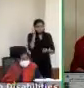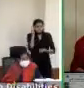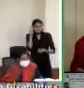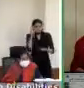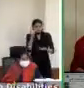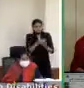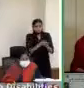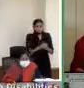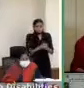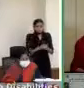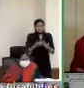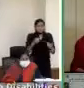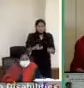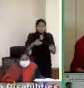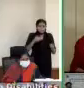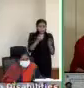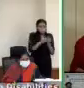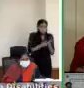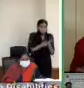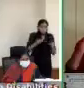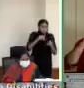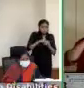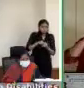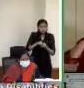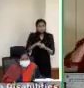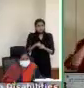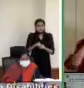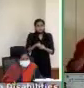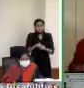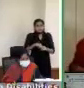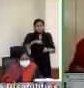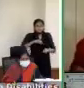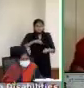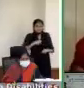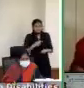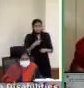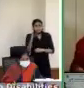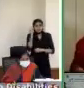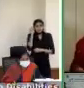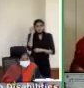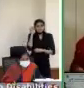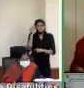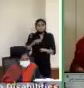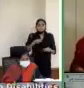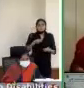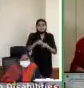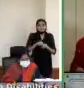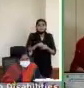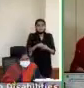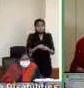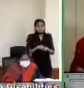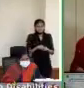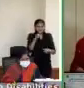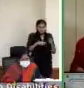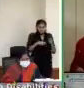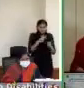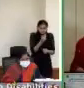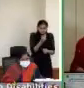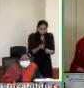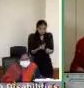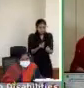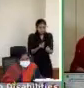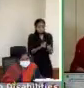जागरूकता। इस आयोजन में पूर्वोत्तर के स्वयं सहायता समूहों, कौशल प्रशिक्षण भागीदारों, उद्यमियों,